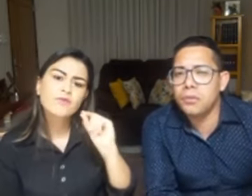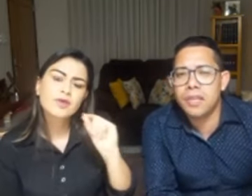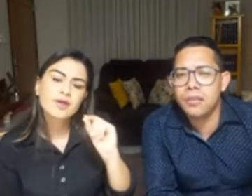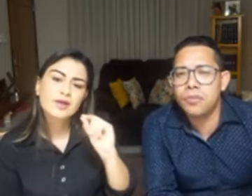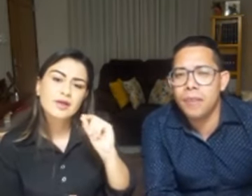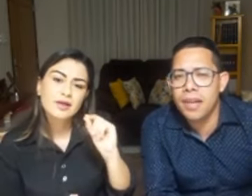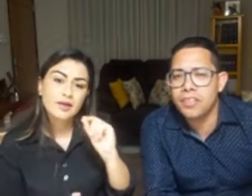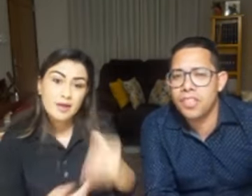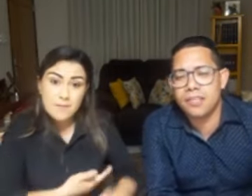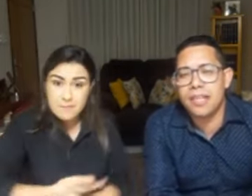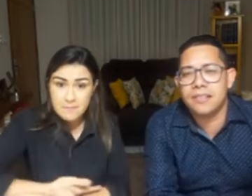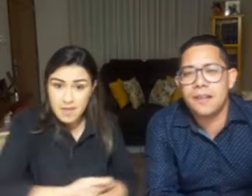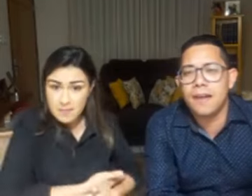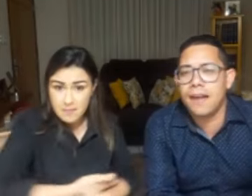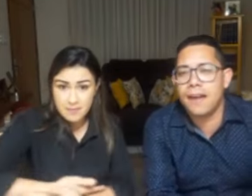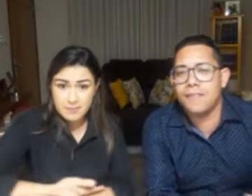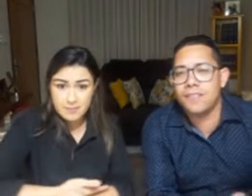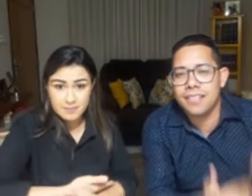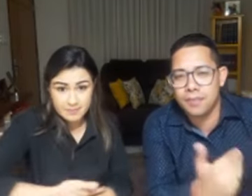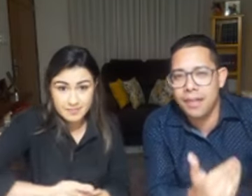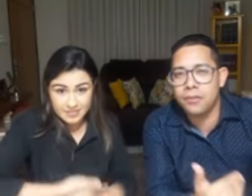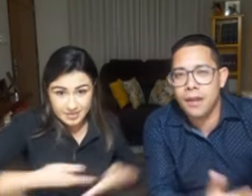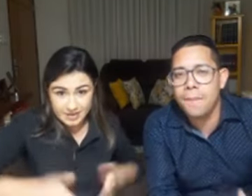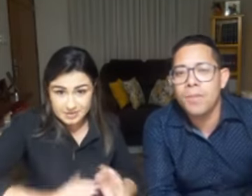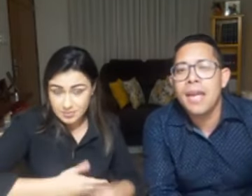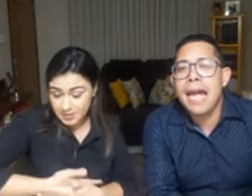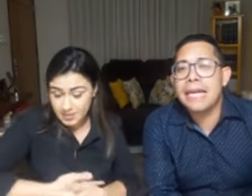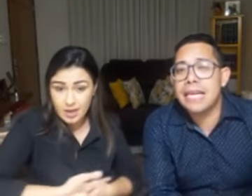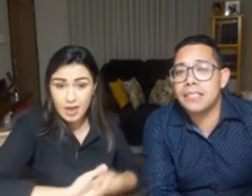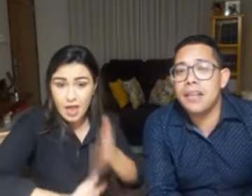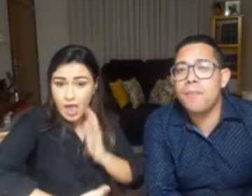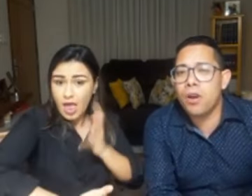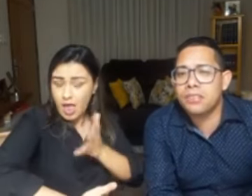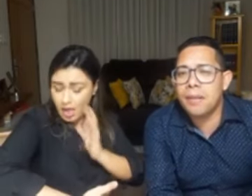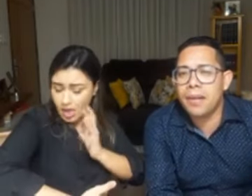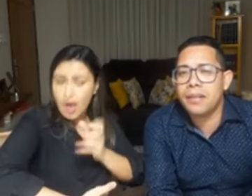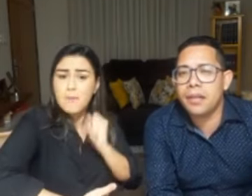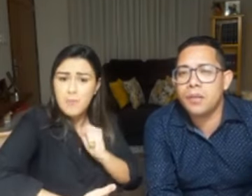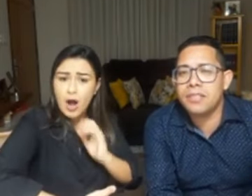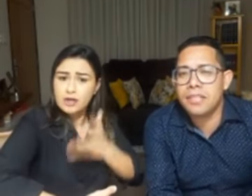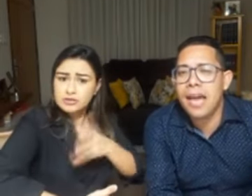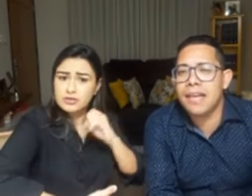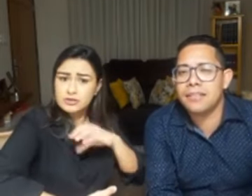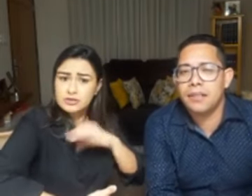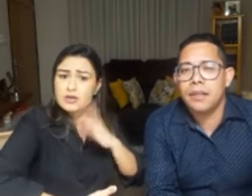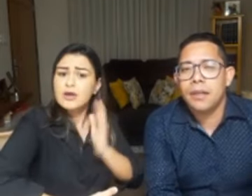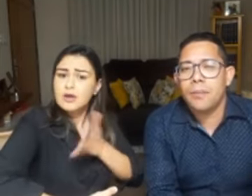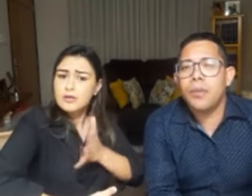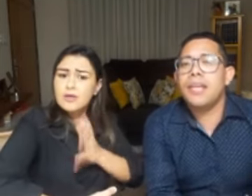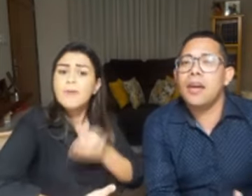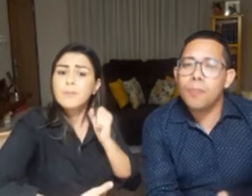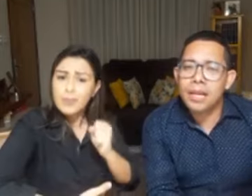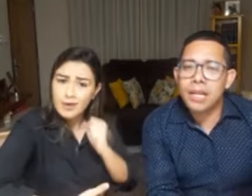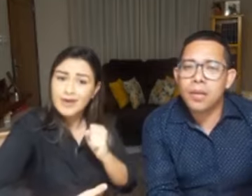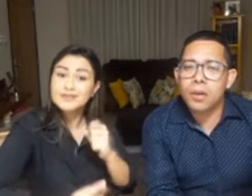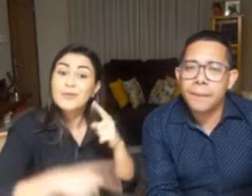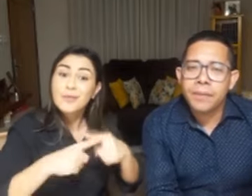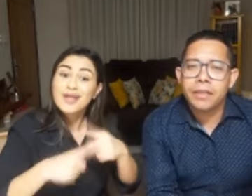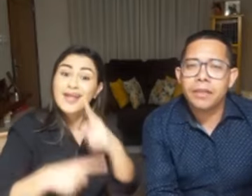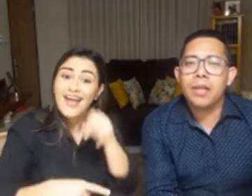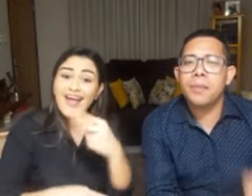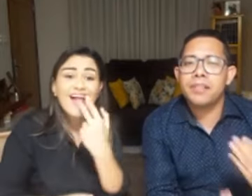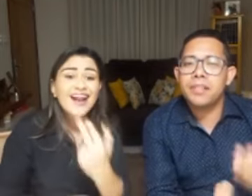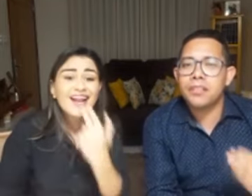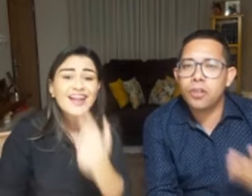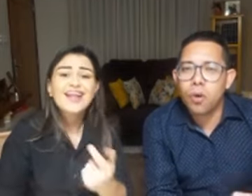5º, 6º mês de gestação, de nascimento, né? A criança já pode estar aprendendo língua de sinais, porque é uma língua.